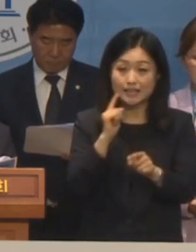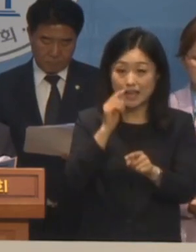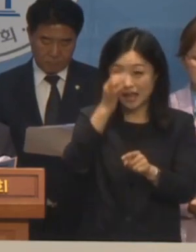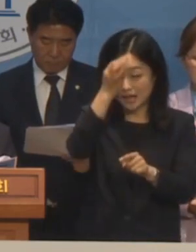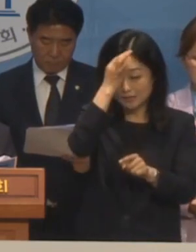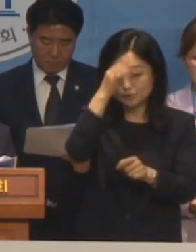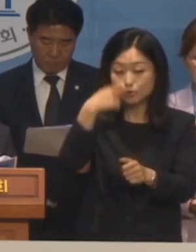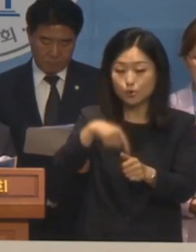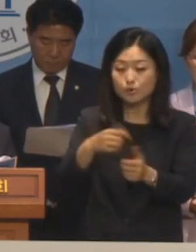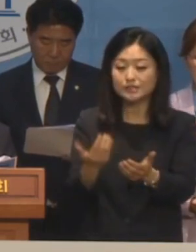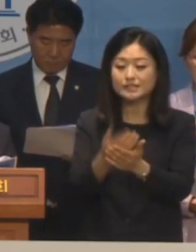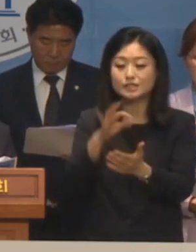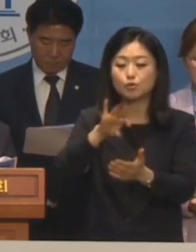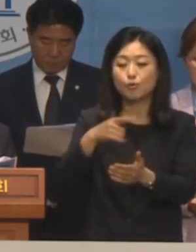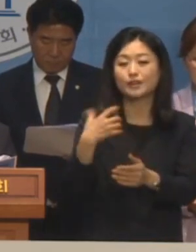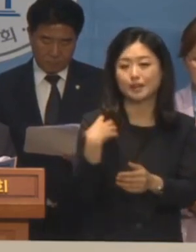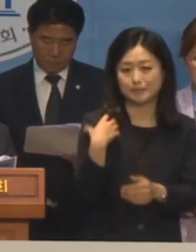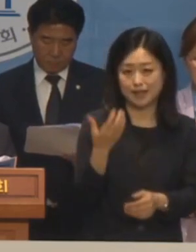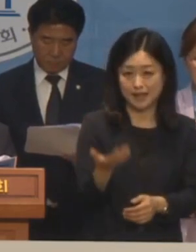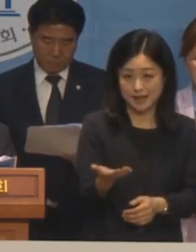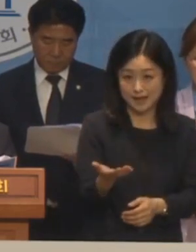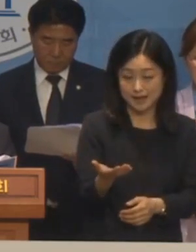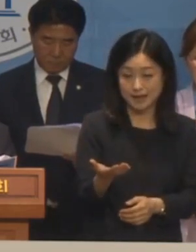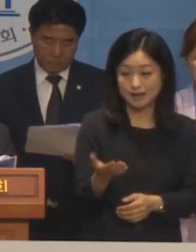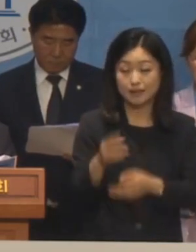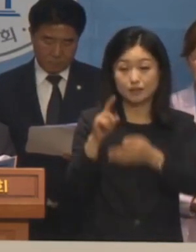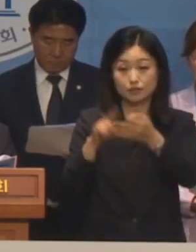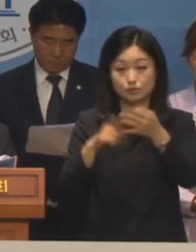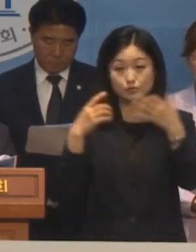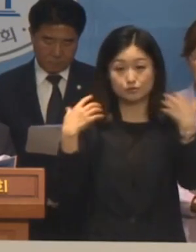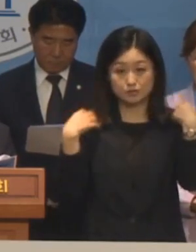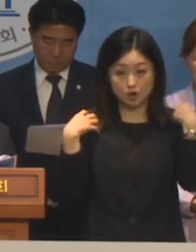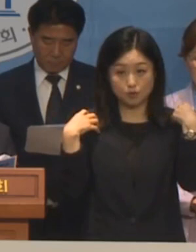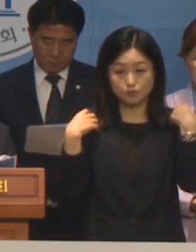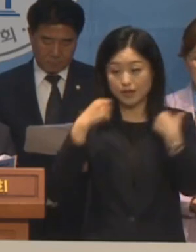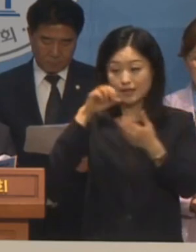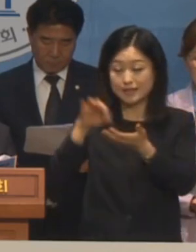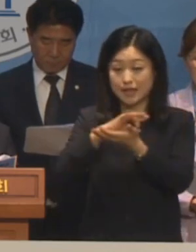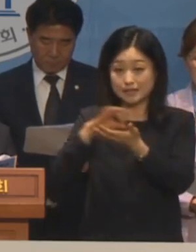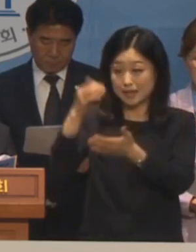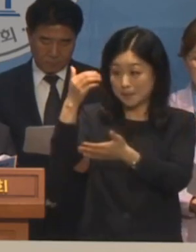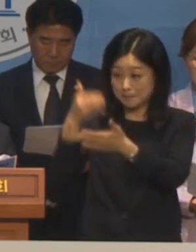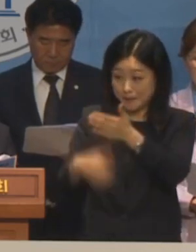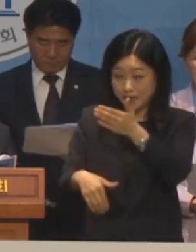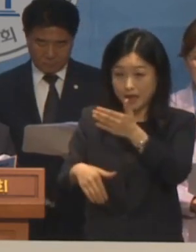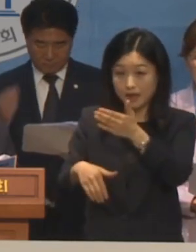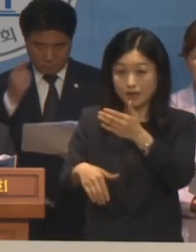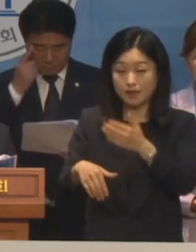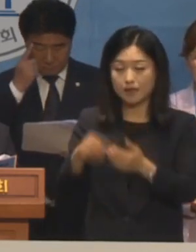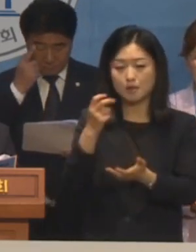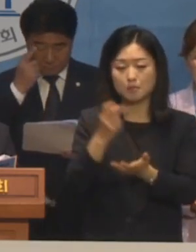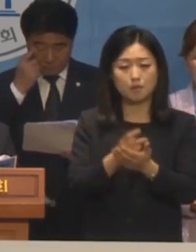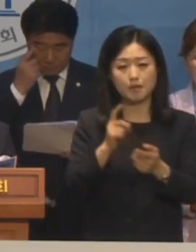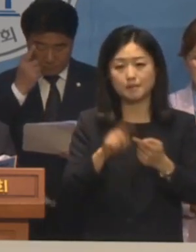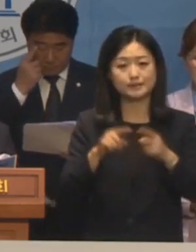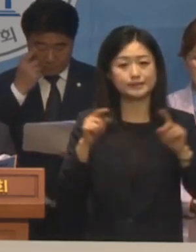학교문화예술교육진흥원이 담당하도록 하고 있어 현 정부의 강사료 국고 전액 삭감은 법률 취지에